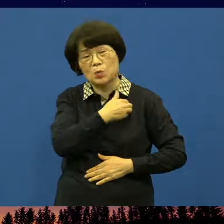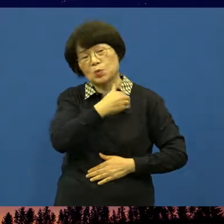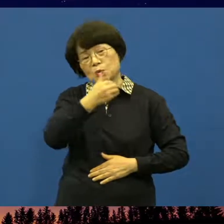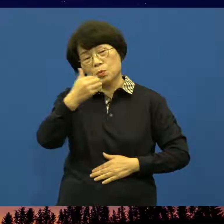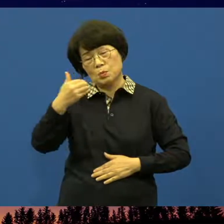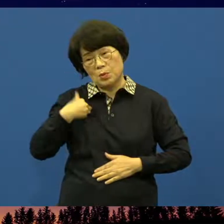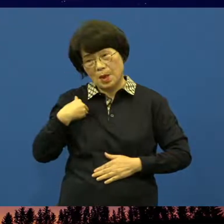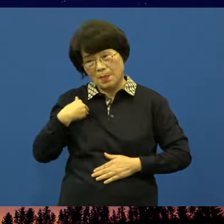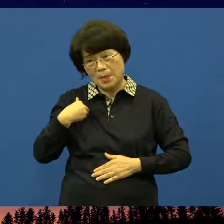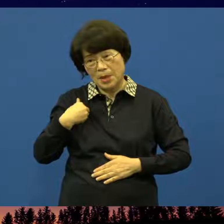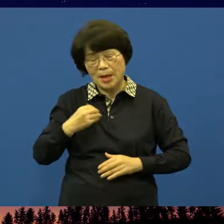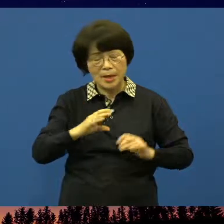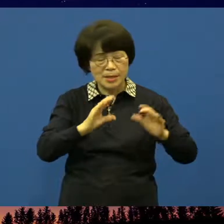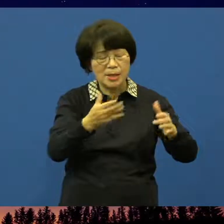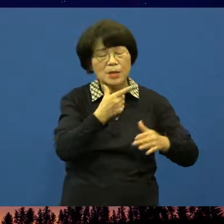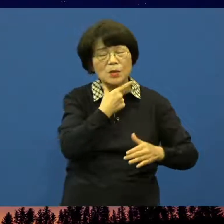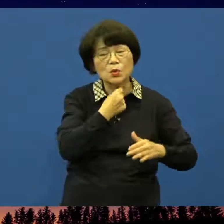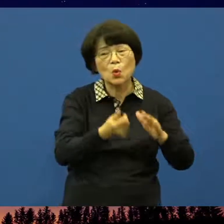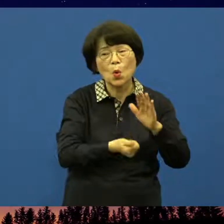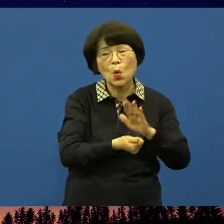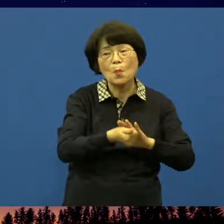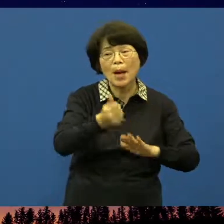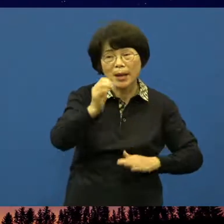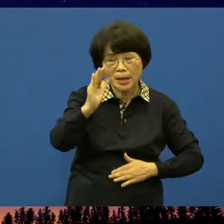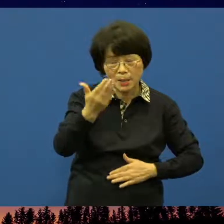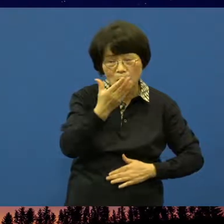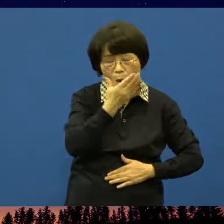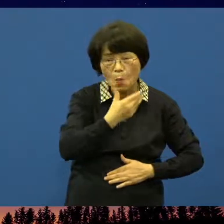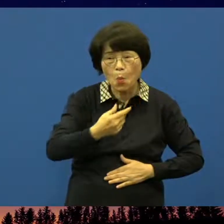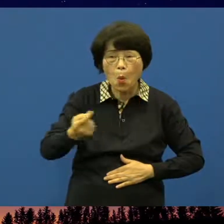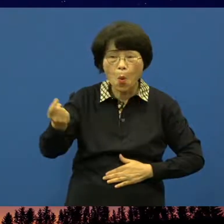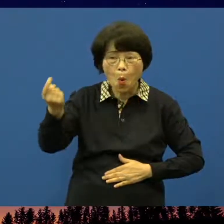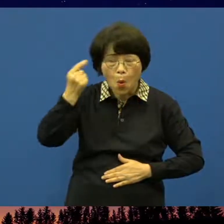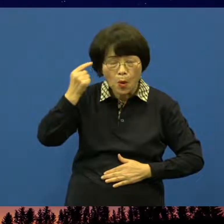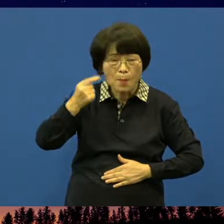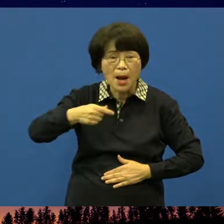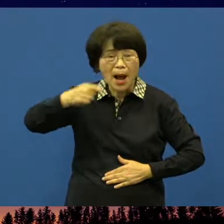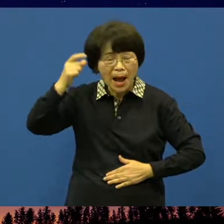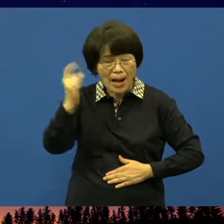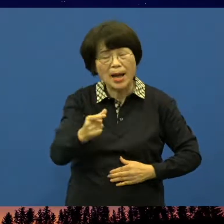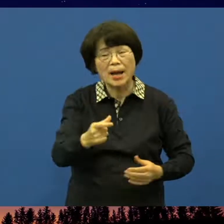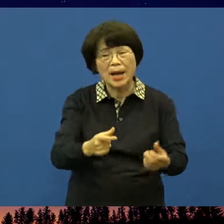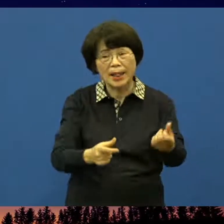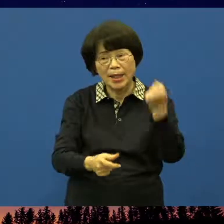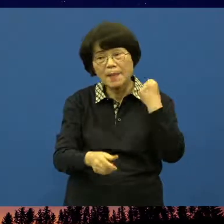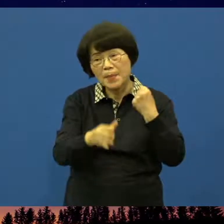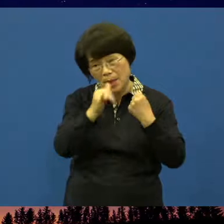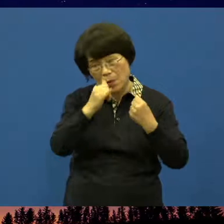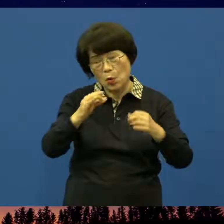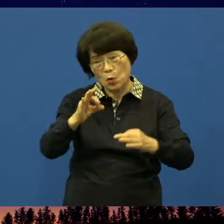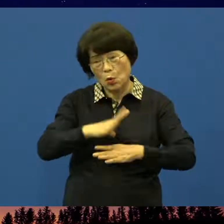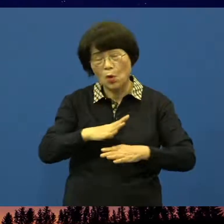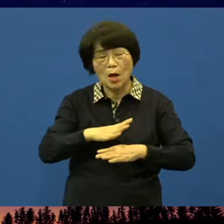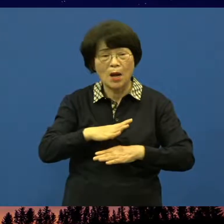되고 남을 줄로 믿습니다. 복음은 우리가 생각하는 것보다 훨씬 더 강력한 것이고 놀라운 것이라는 사실을